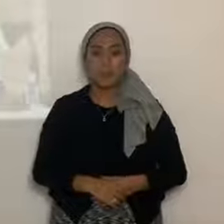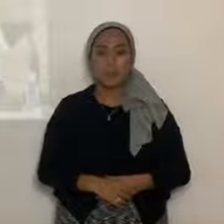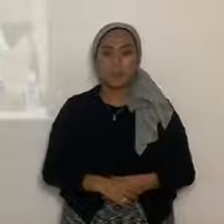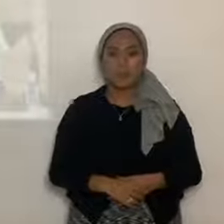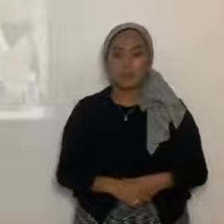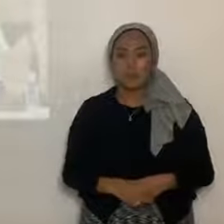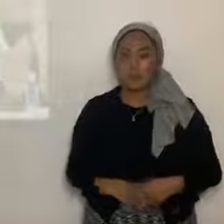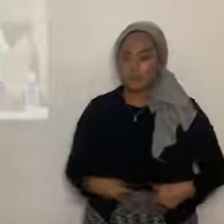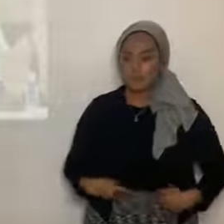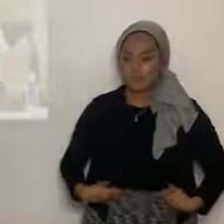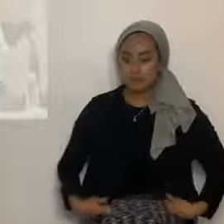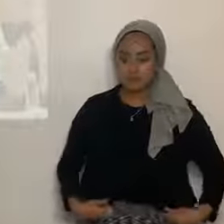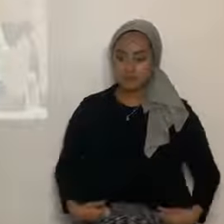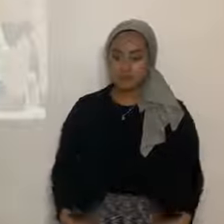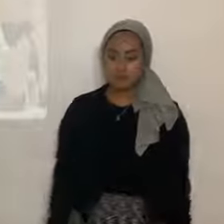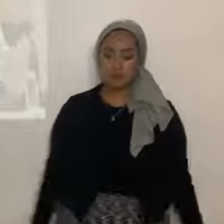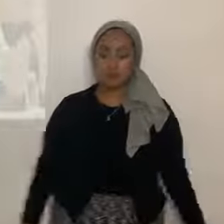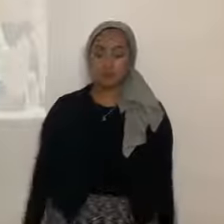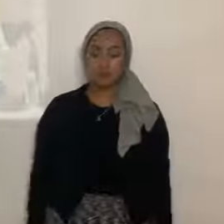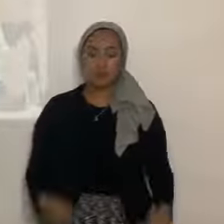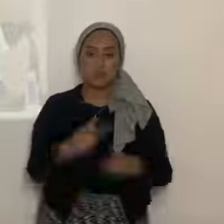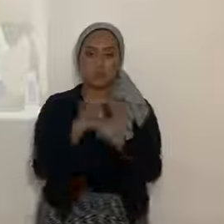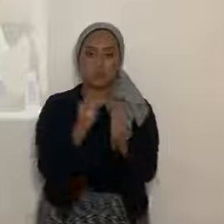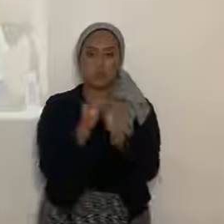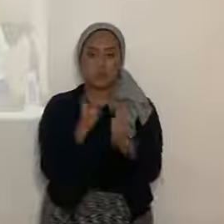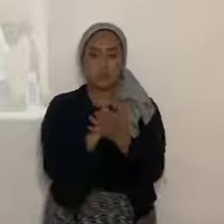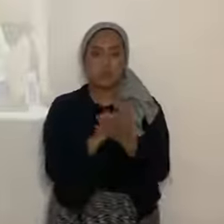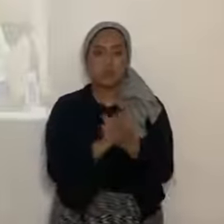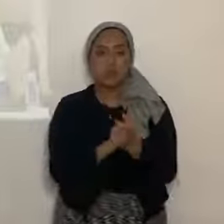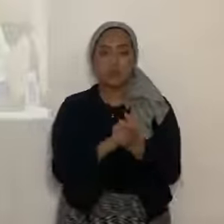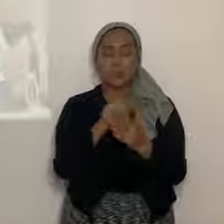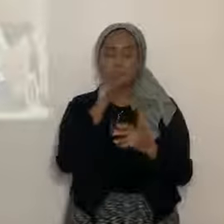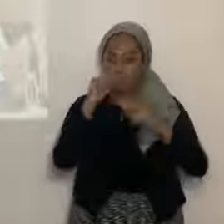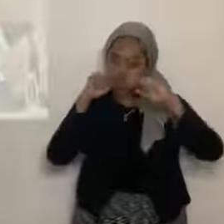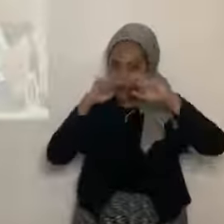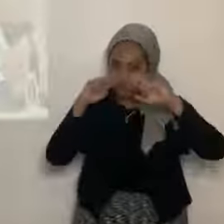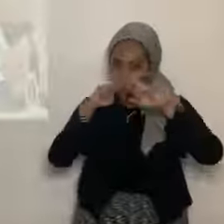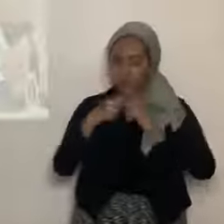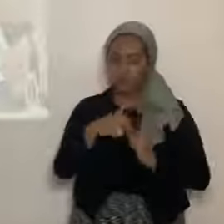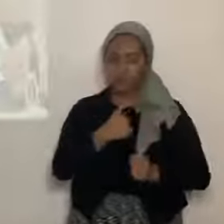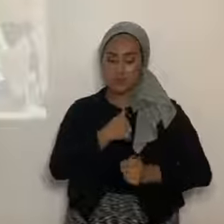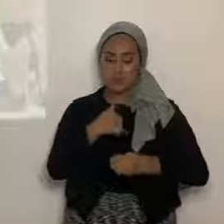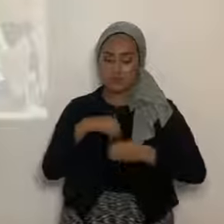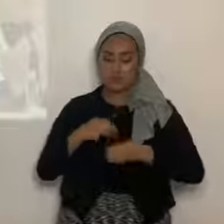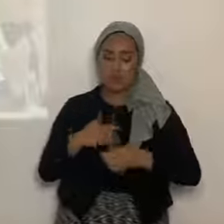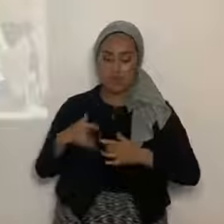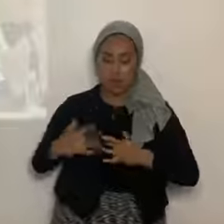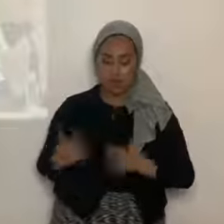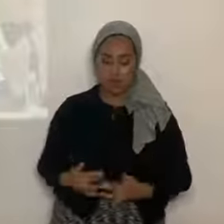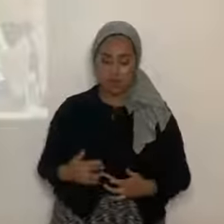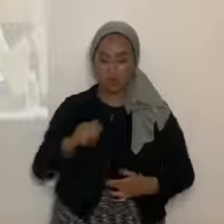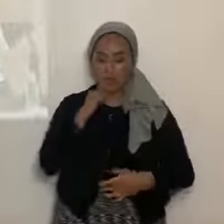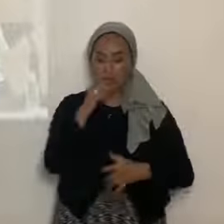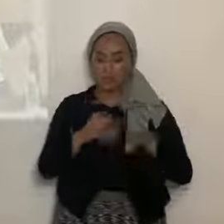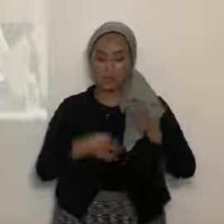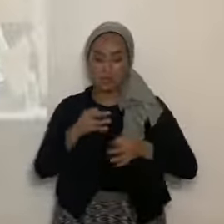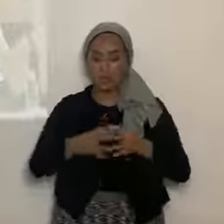Entonces, cuidado. Dice aquí, si pues nos examinásemos a nosotros mismos, no seríamos juzgados. Y ahí